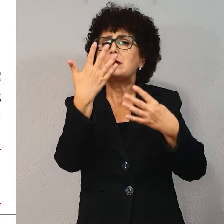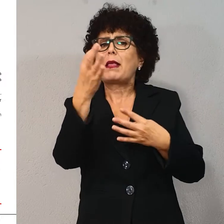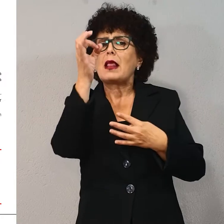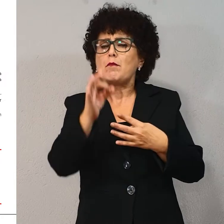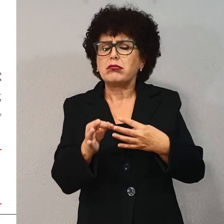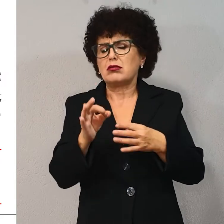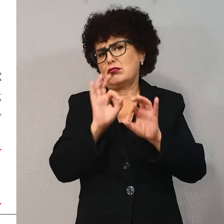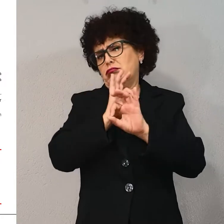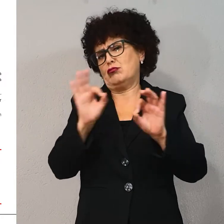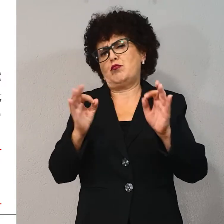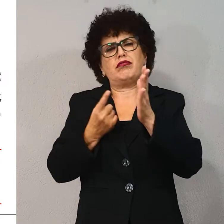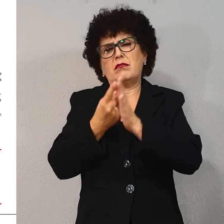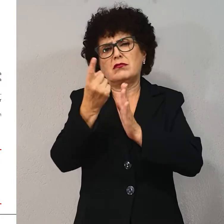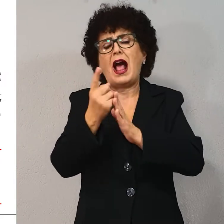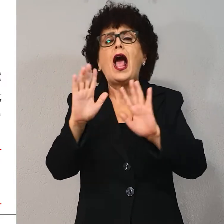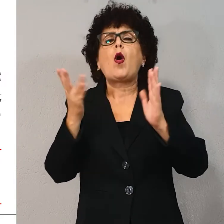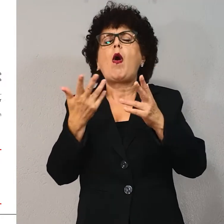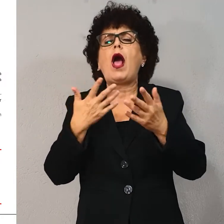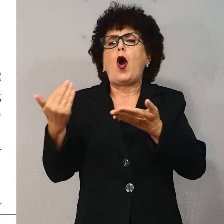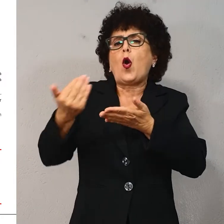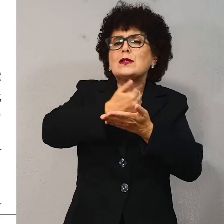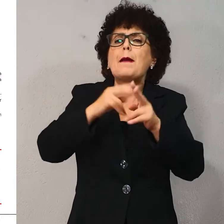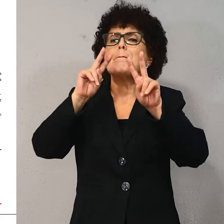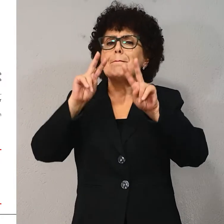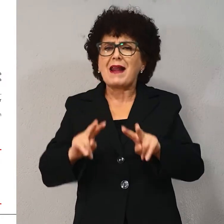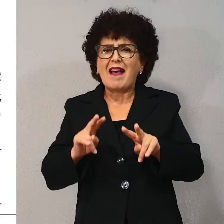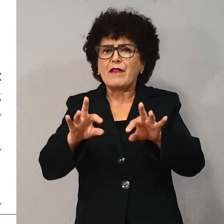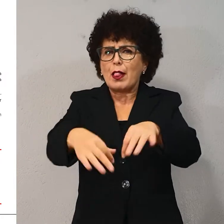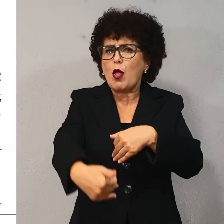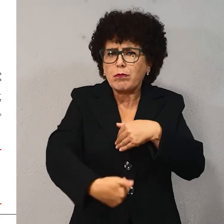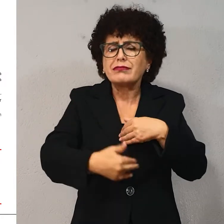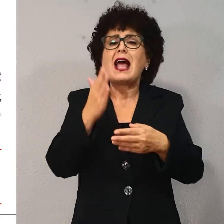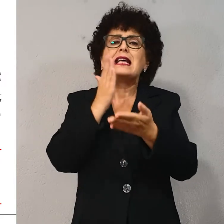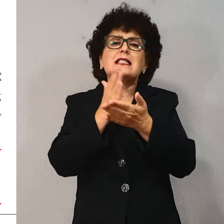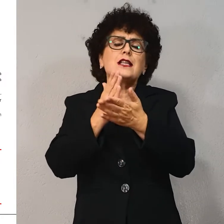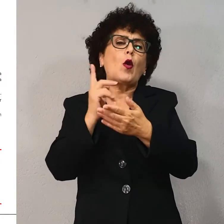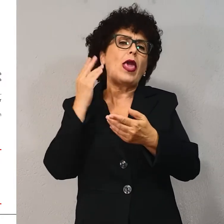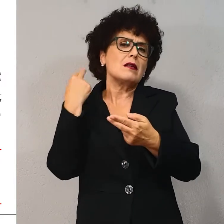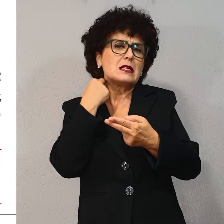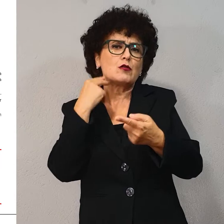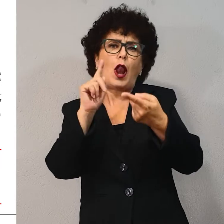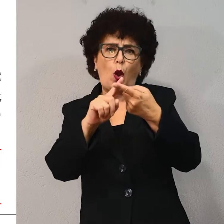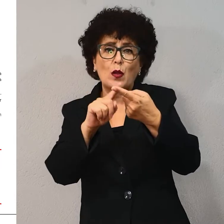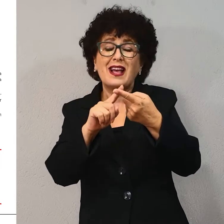95% ефикасен кога се користи правилно и при секој сексуален контакт.